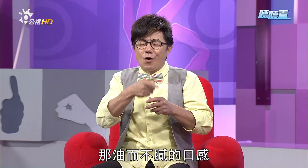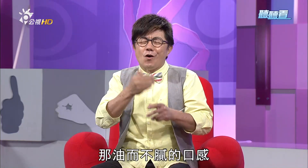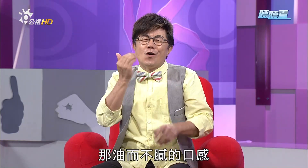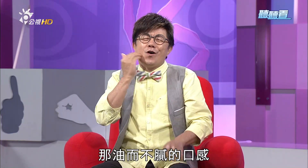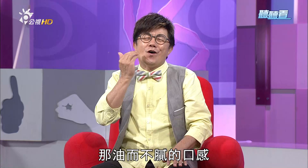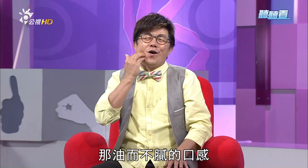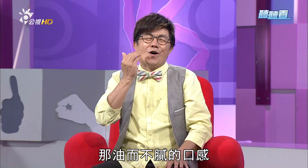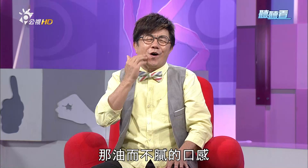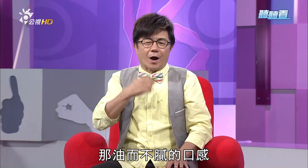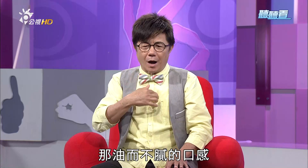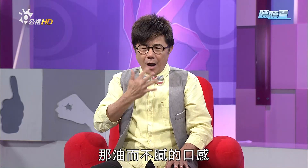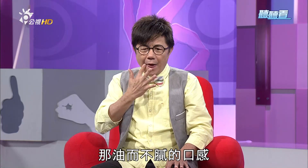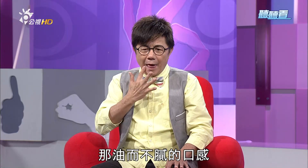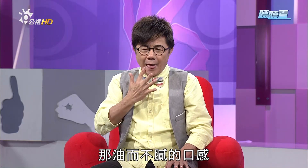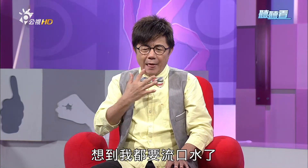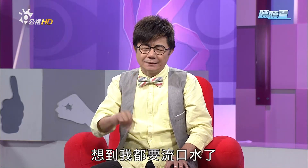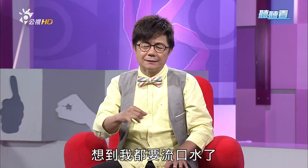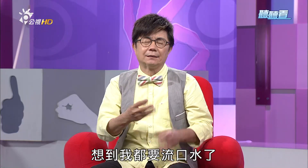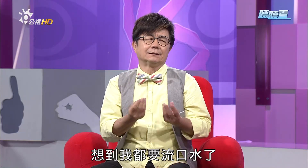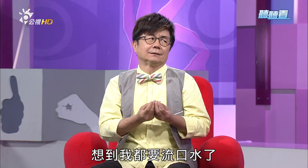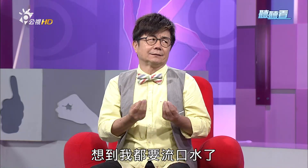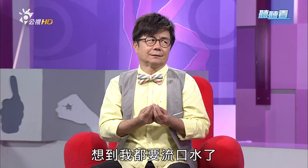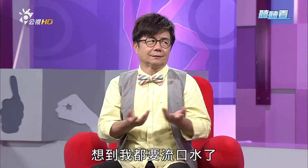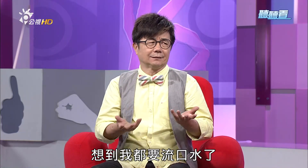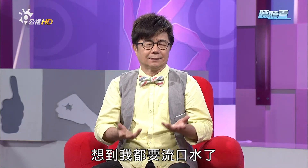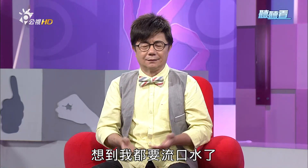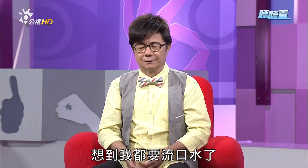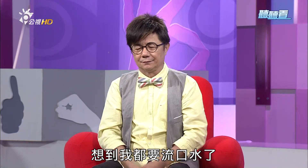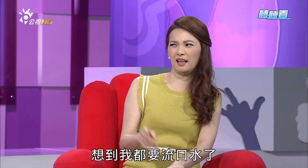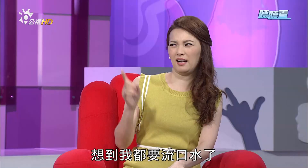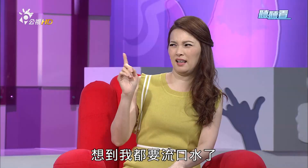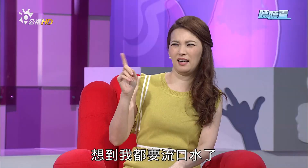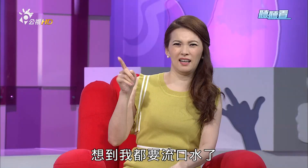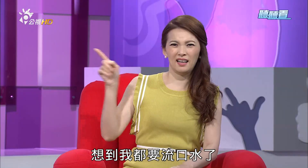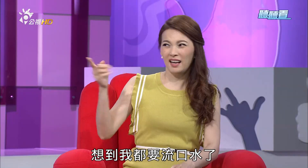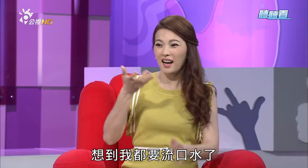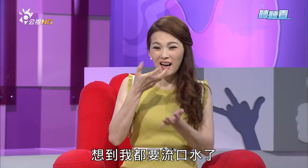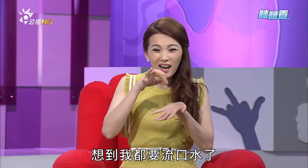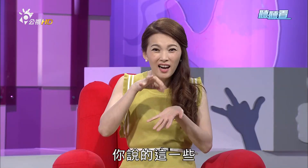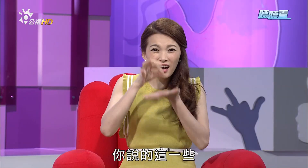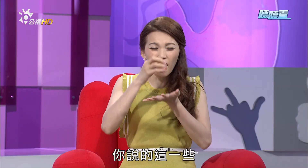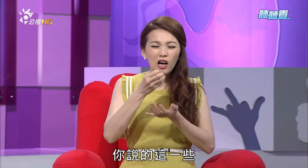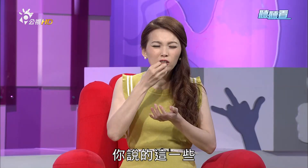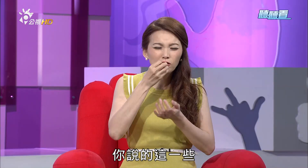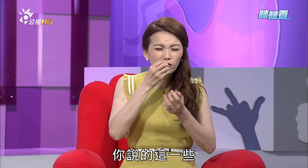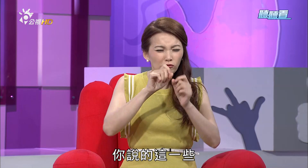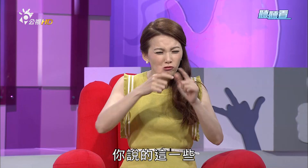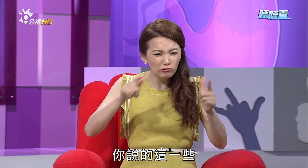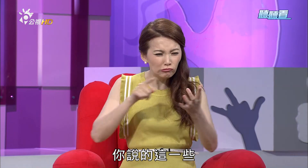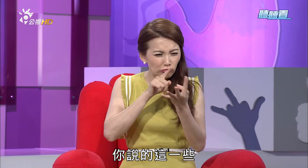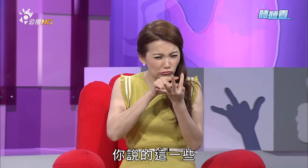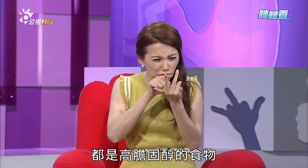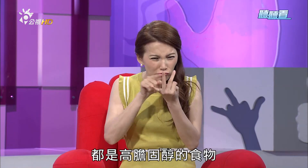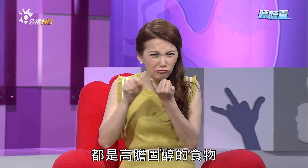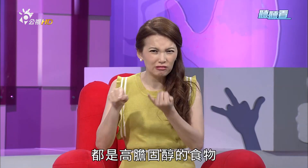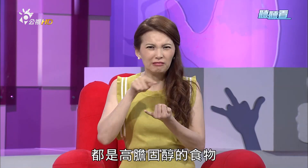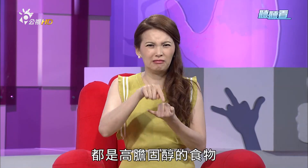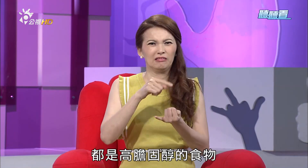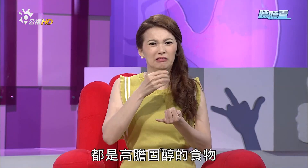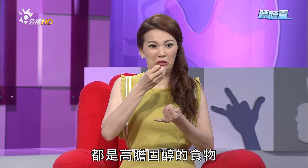不腻的口感啊，哎呀，想到我都要流口水了。 哎呀，你说的这些啊，都是高胆